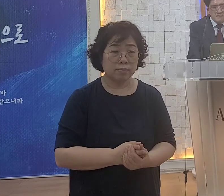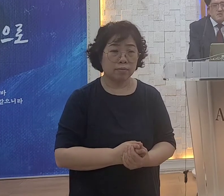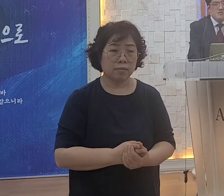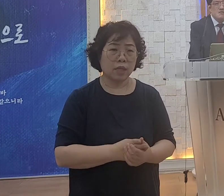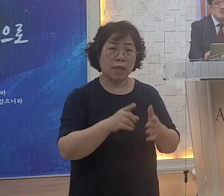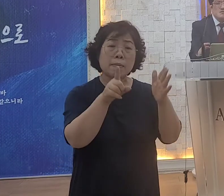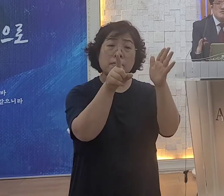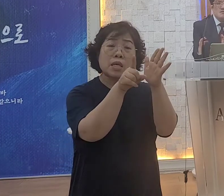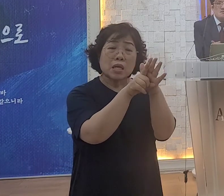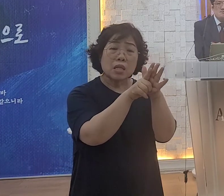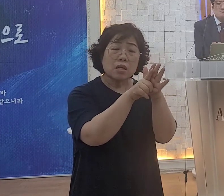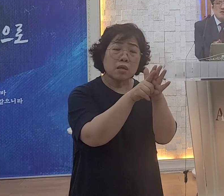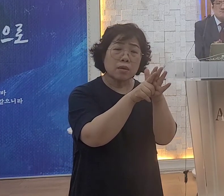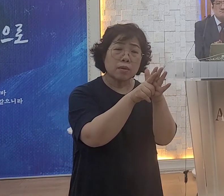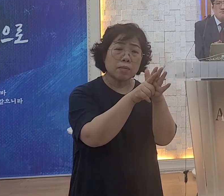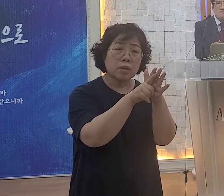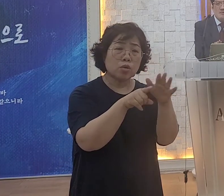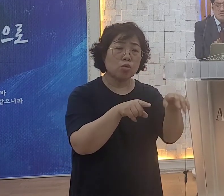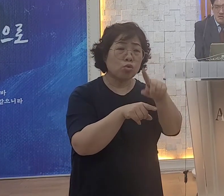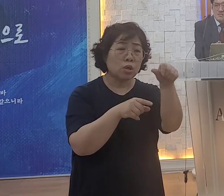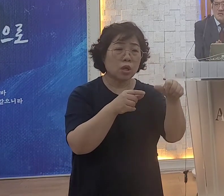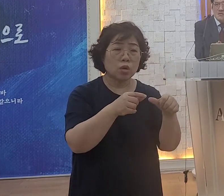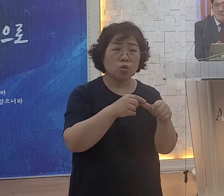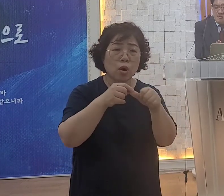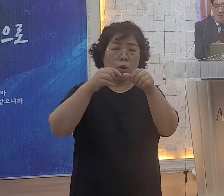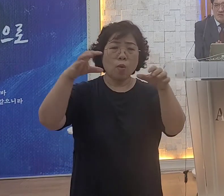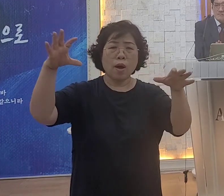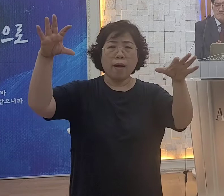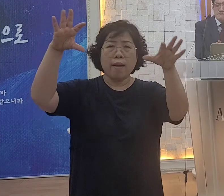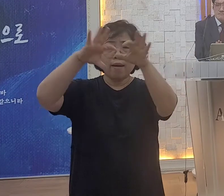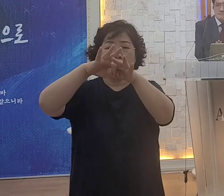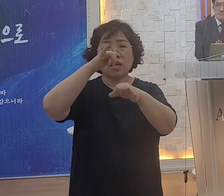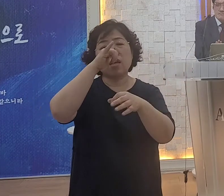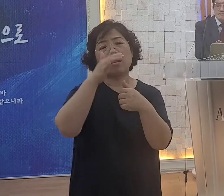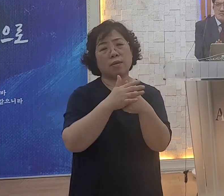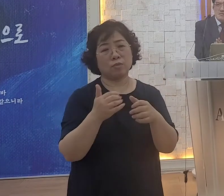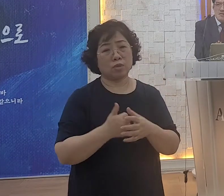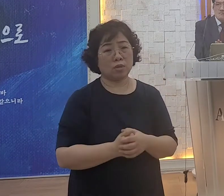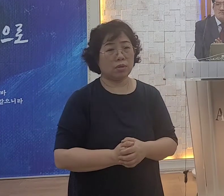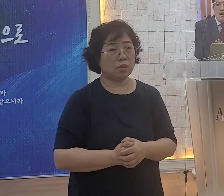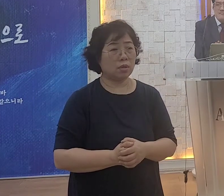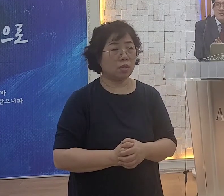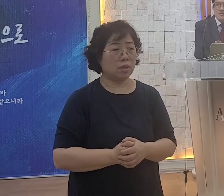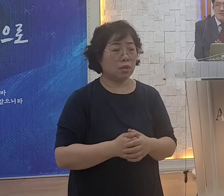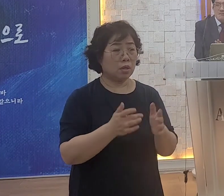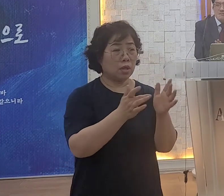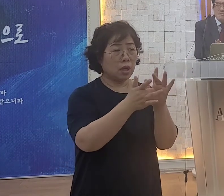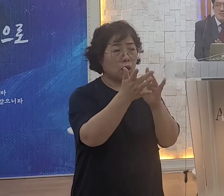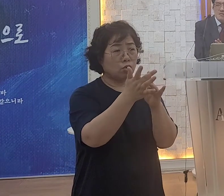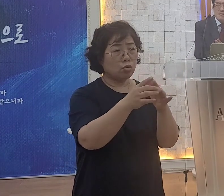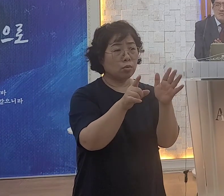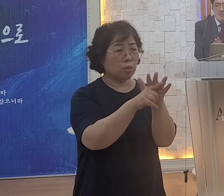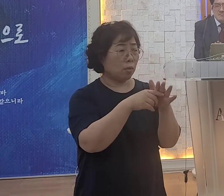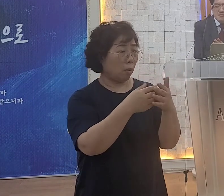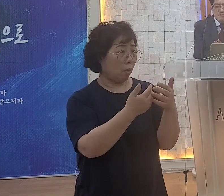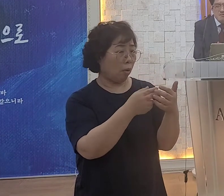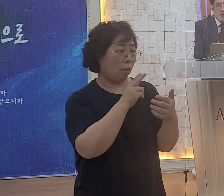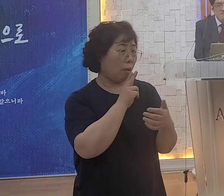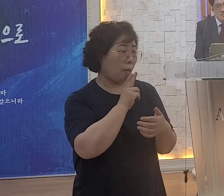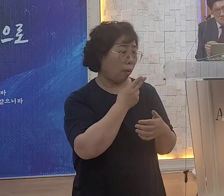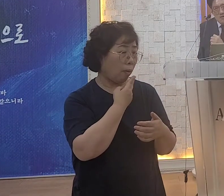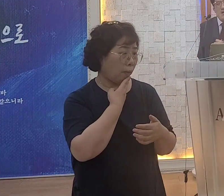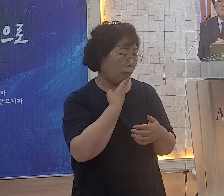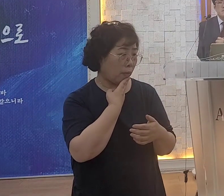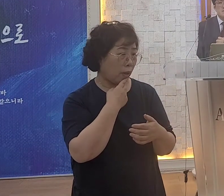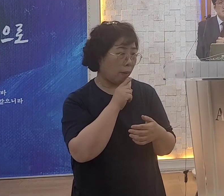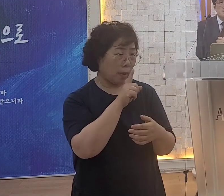이 믿음이 우리의 구원과 직결되기 때문에 예수 안 믿는다고 이 믿음을